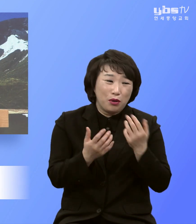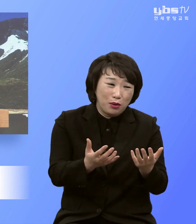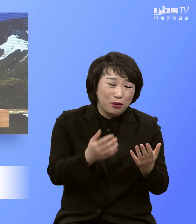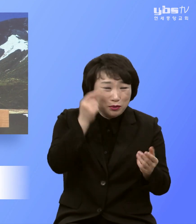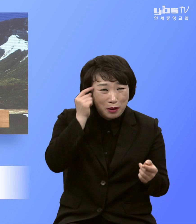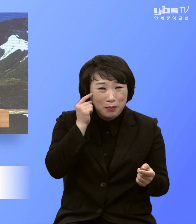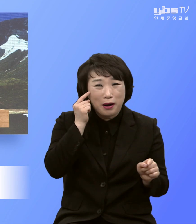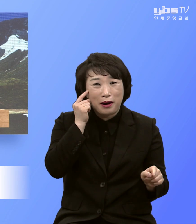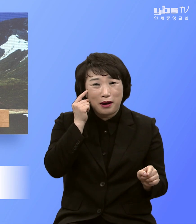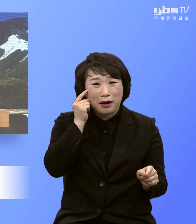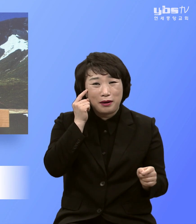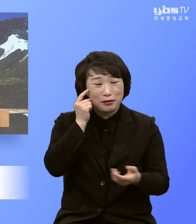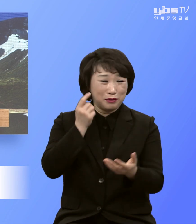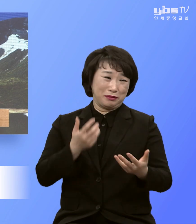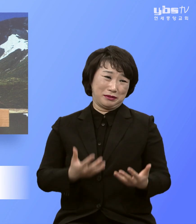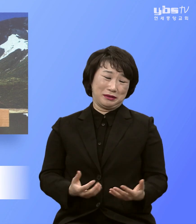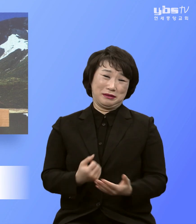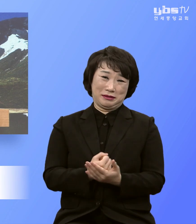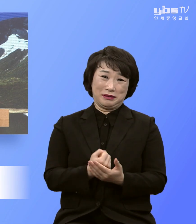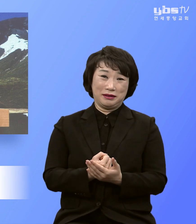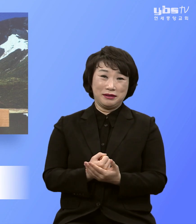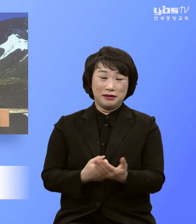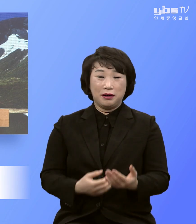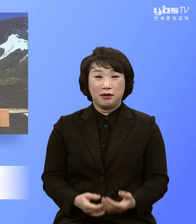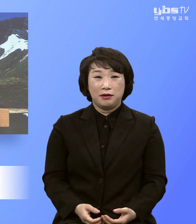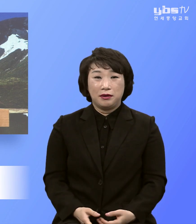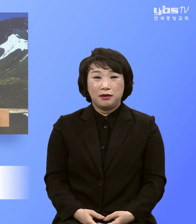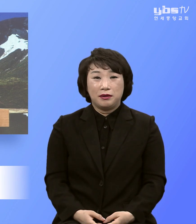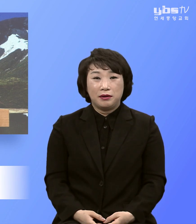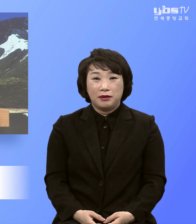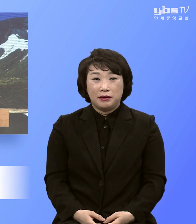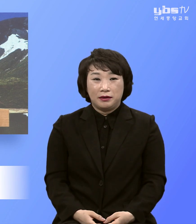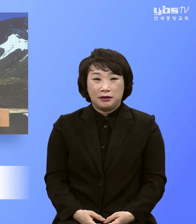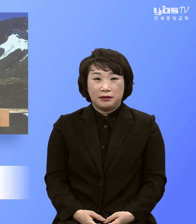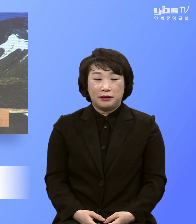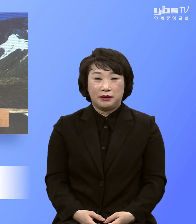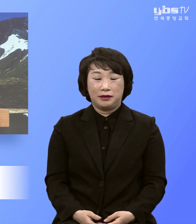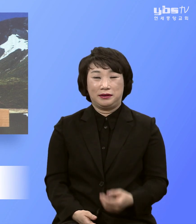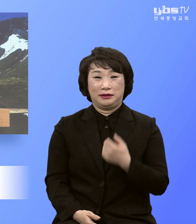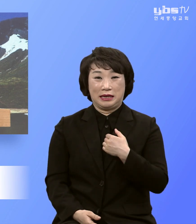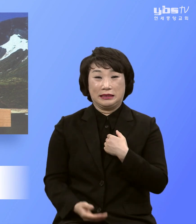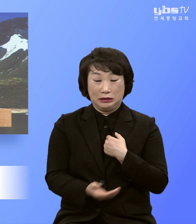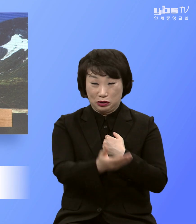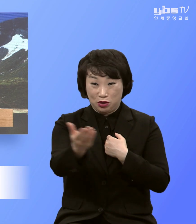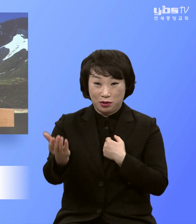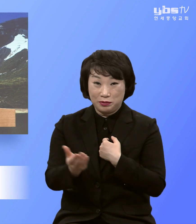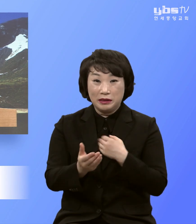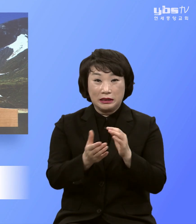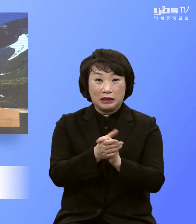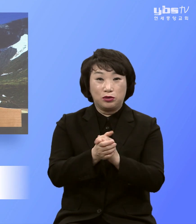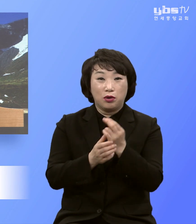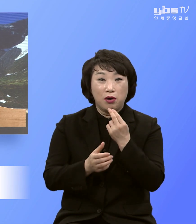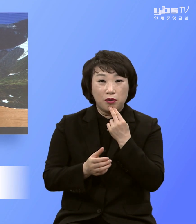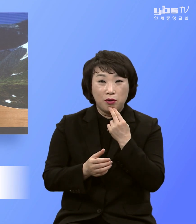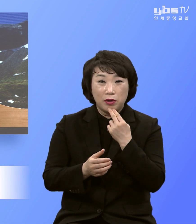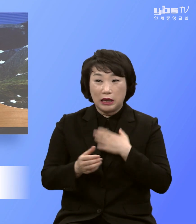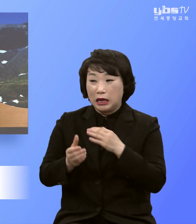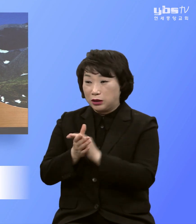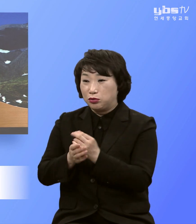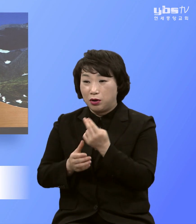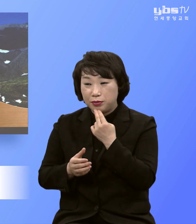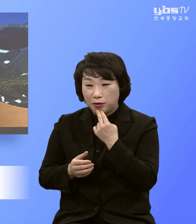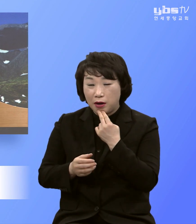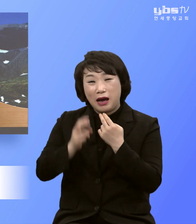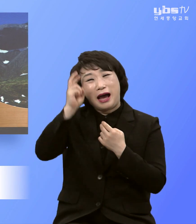해보세요. 그렇잖아요. 어떻게 기도를 안 하는 거예요? 예, 저는 여러분이 기도한고요. 제가 기도 안